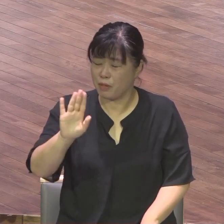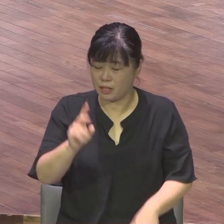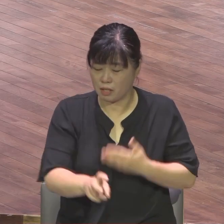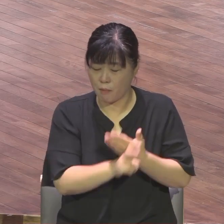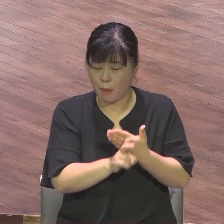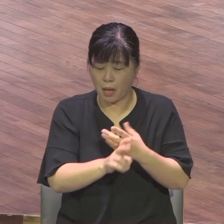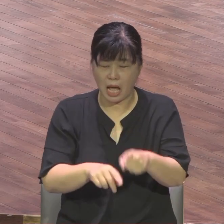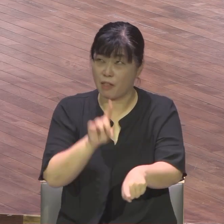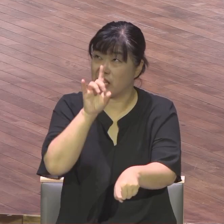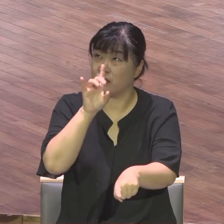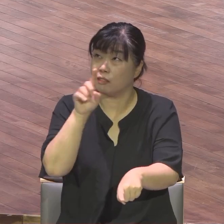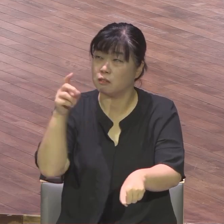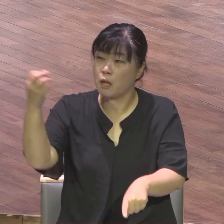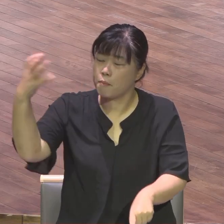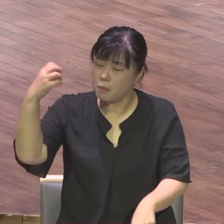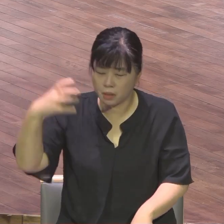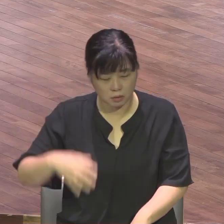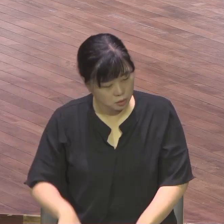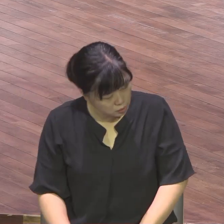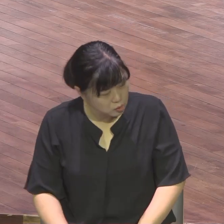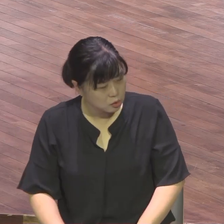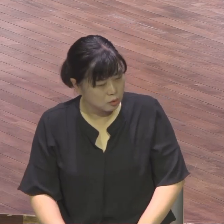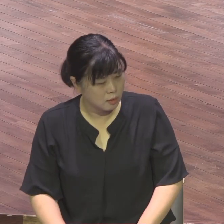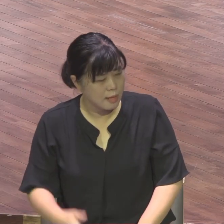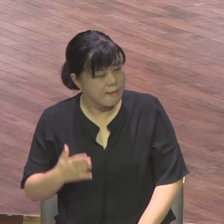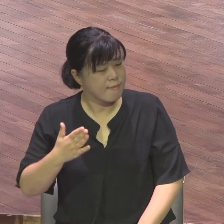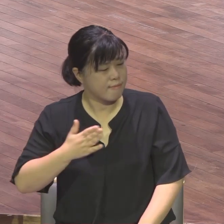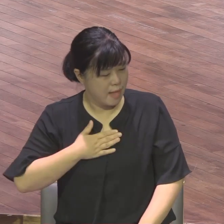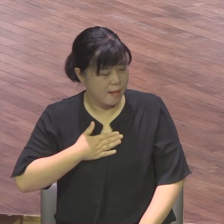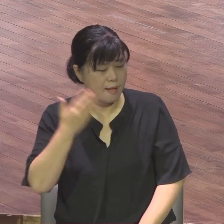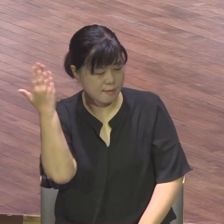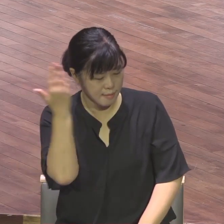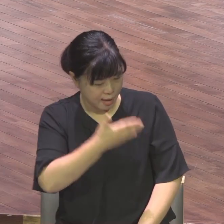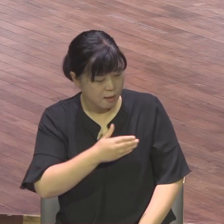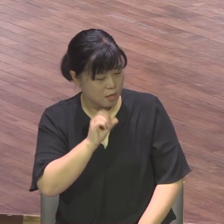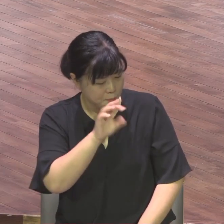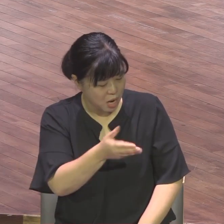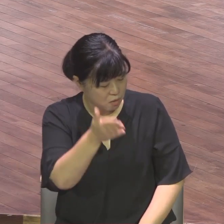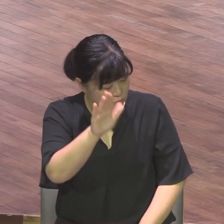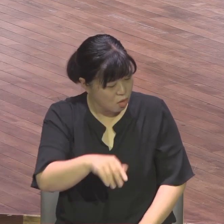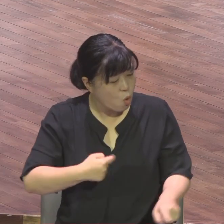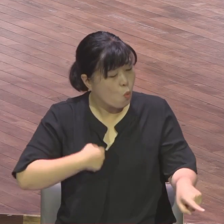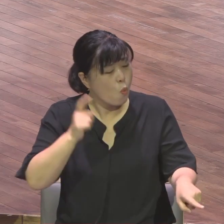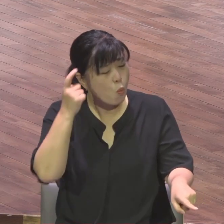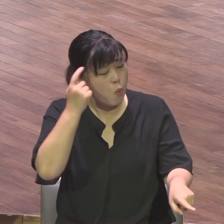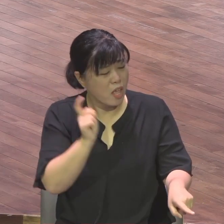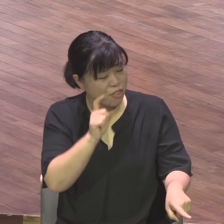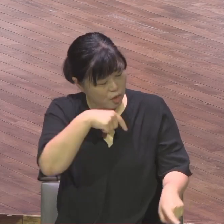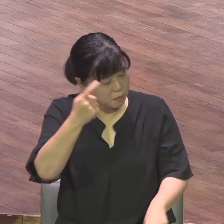들립니다. 하나님께서 깨끗하게 하신 것을 너가 속되다 하지 말라.